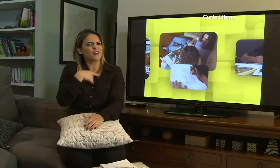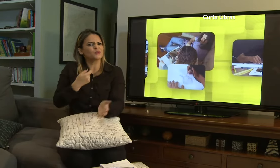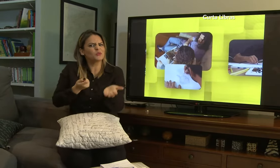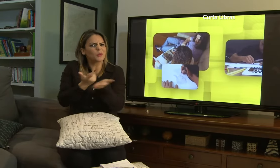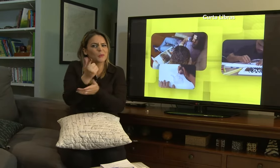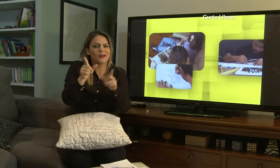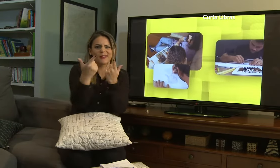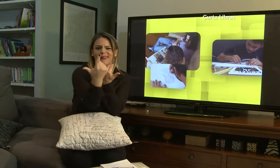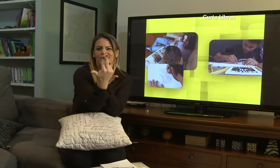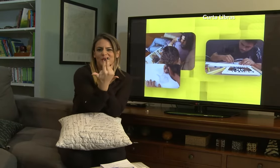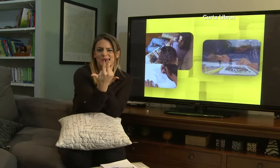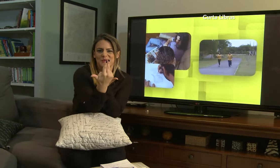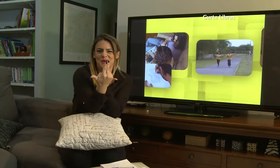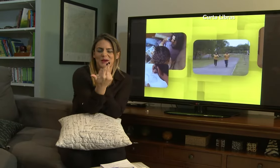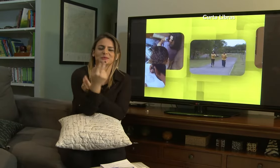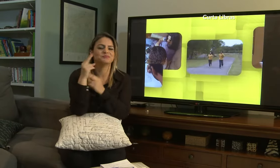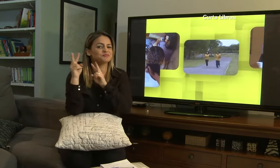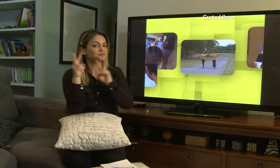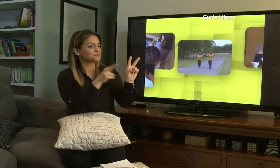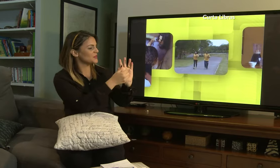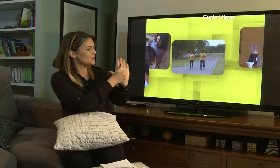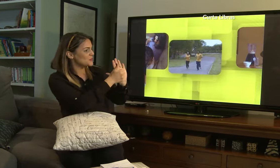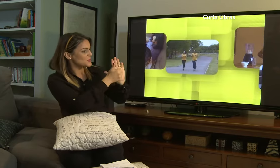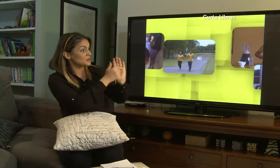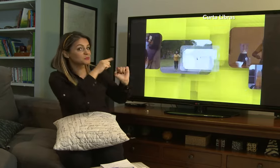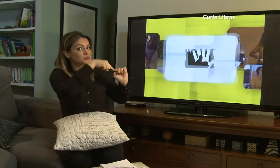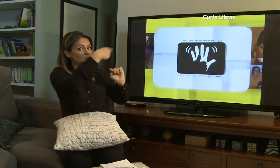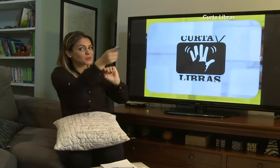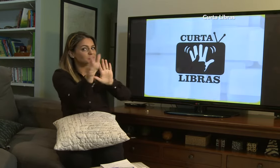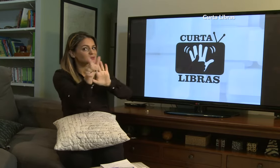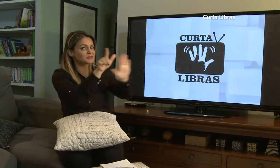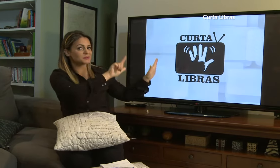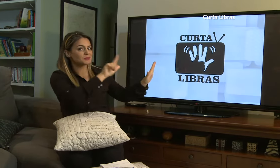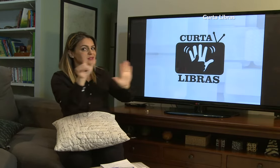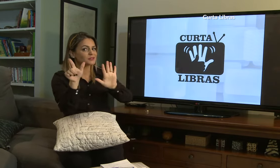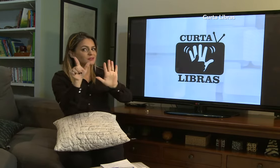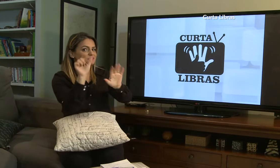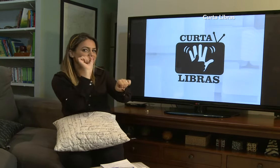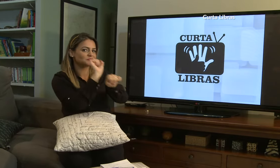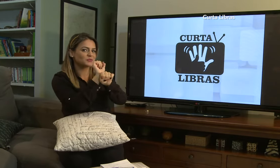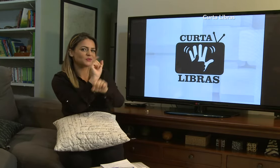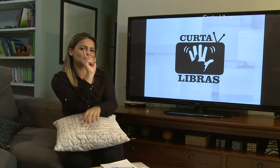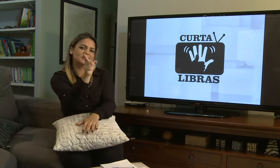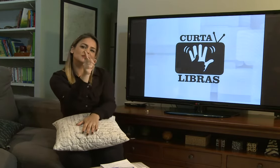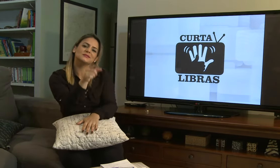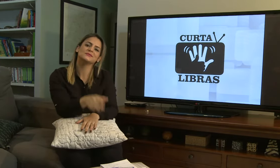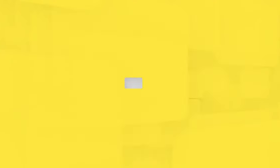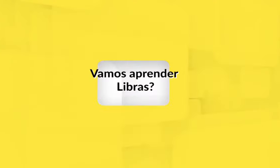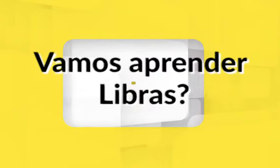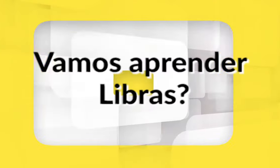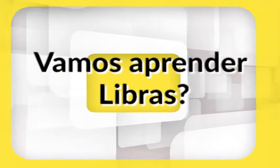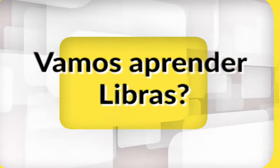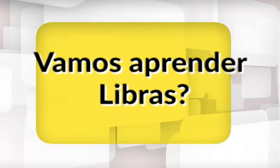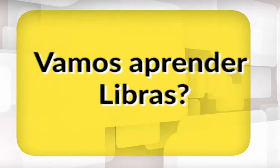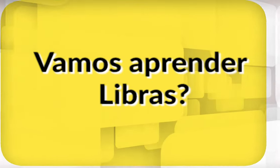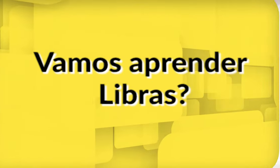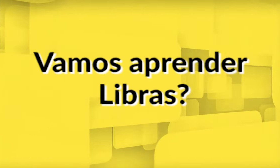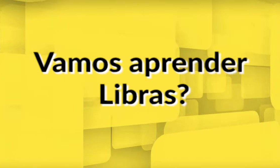Acho que vou adquirir um também. Até semana que vem no próximo Curta Libras. Vamos aprender Libras?